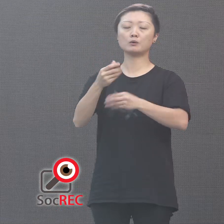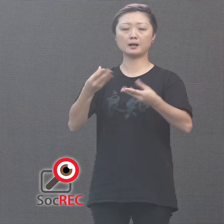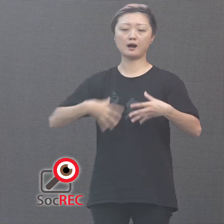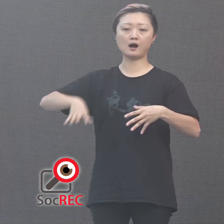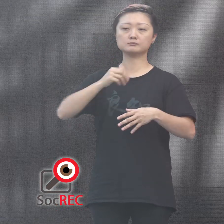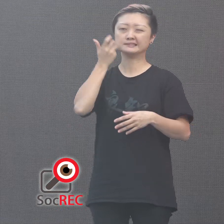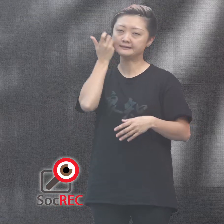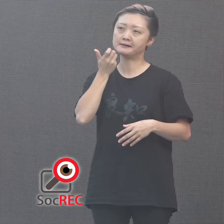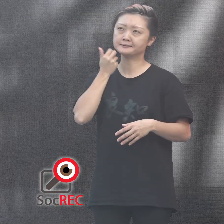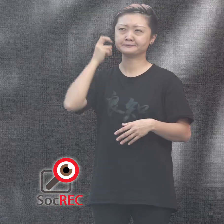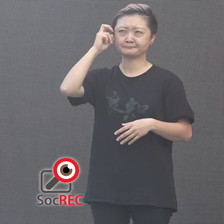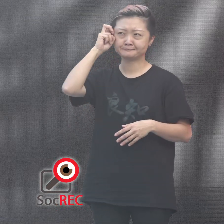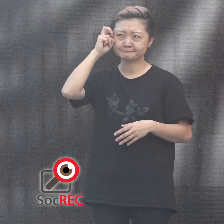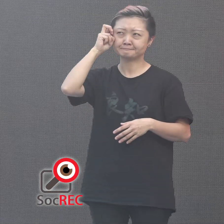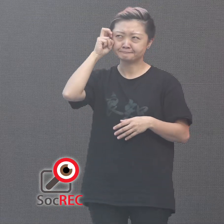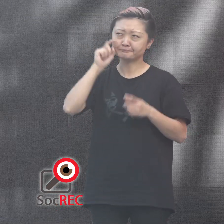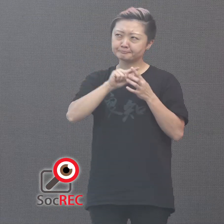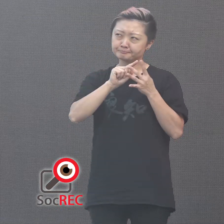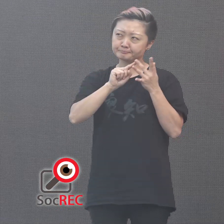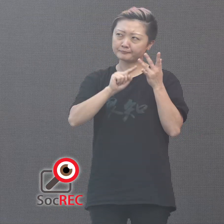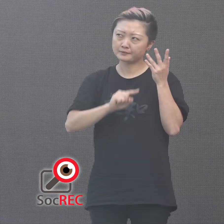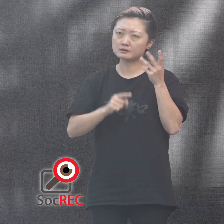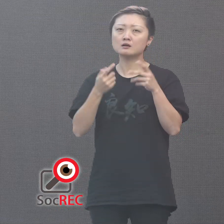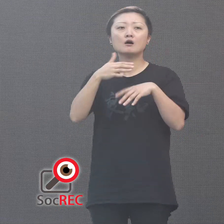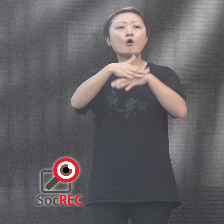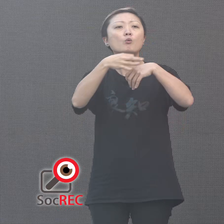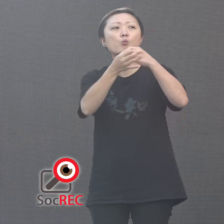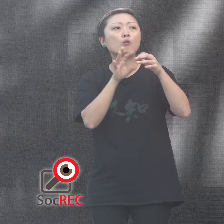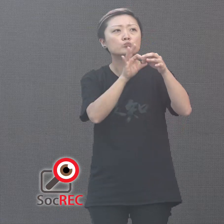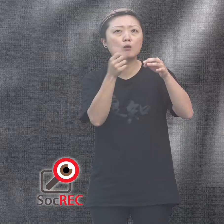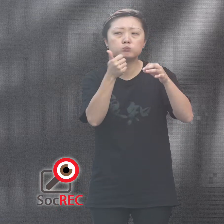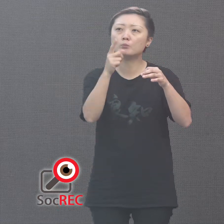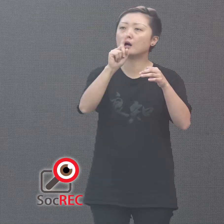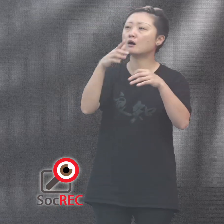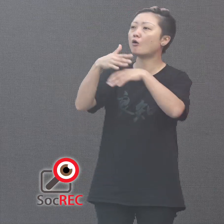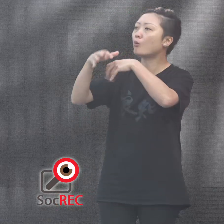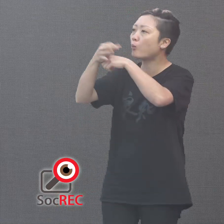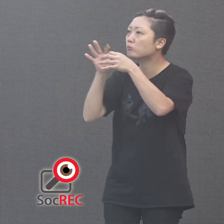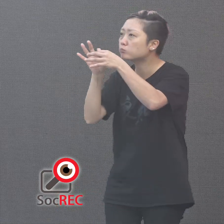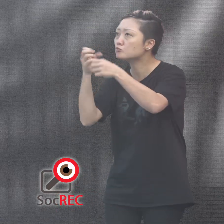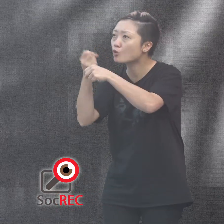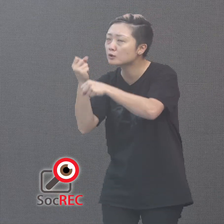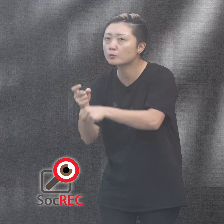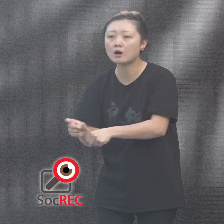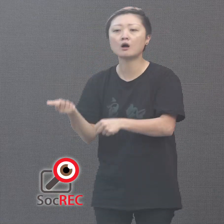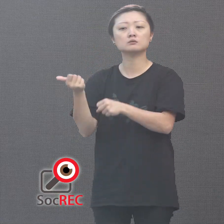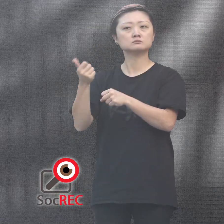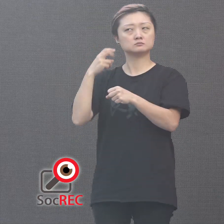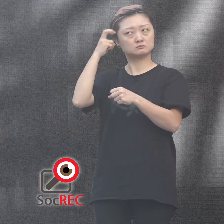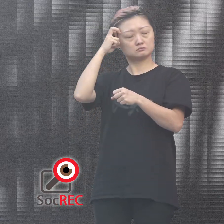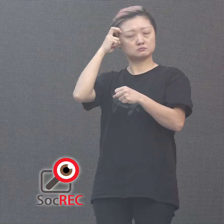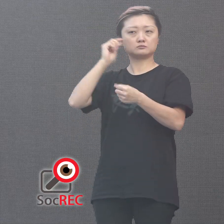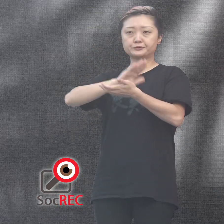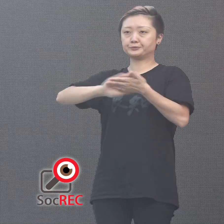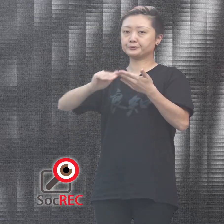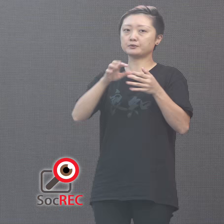唔同嘅國家嗰度去做翻一啲嘅聯合嘅工作，唔單止係團結翻喺國外嘅香港市民，亦都係團